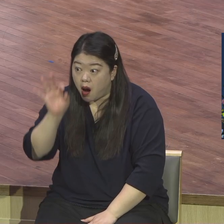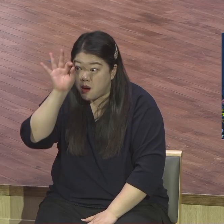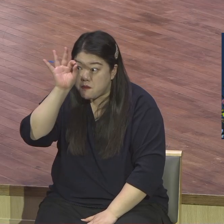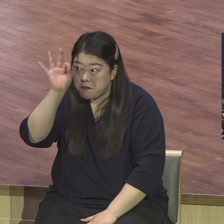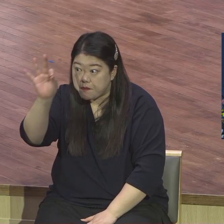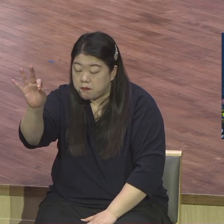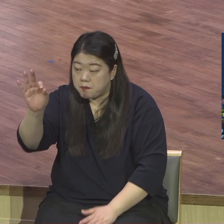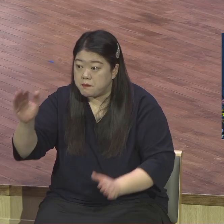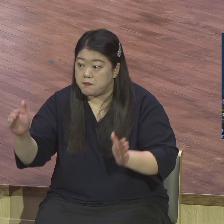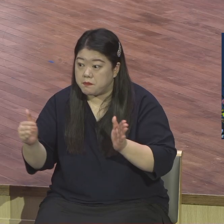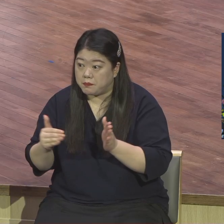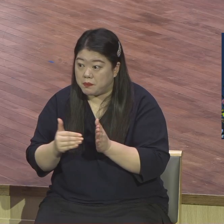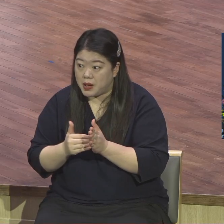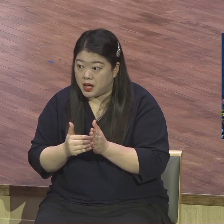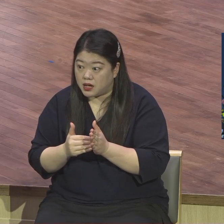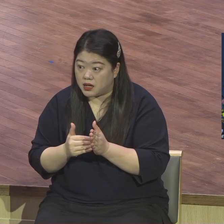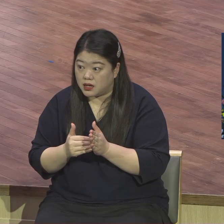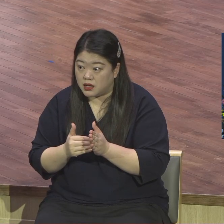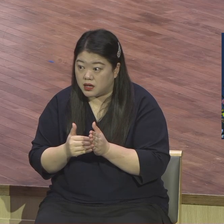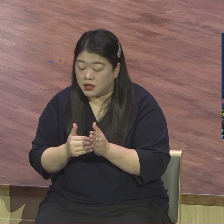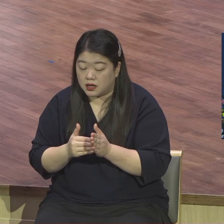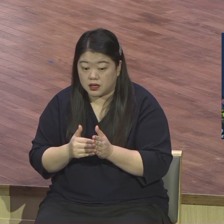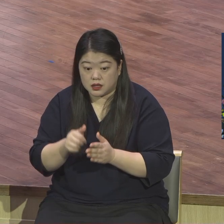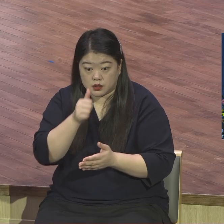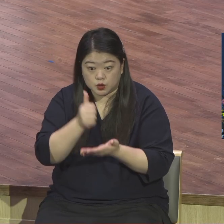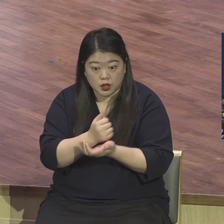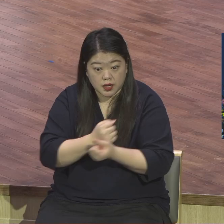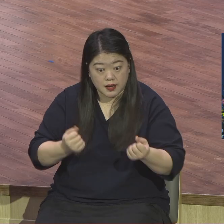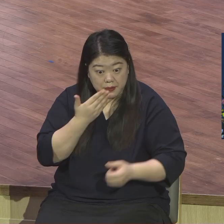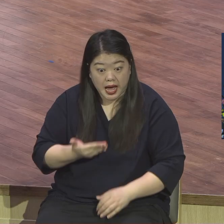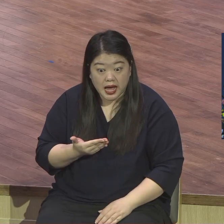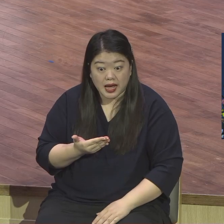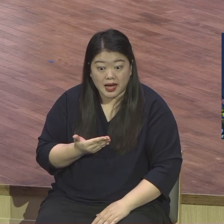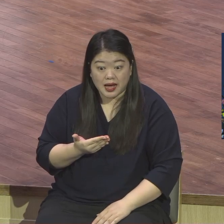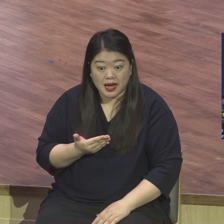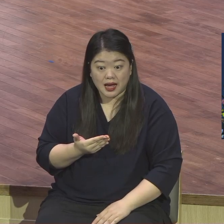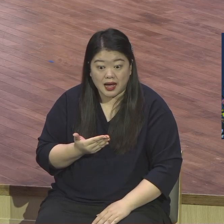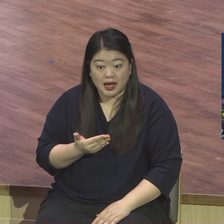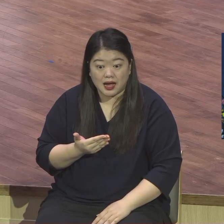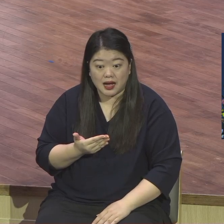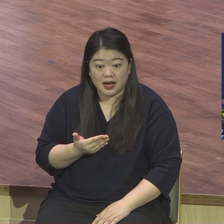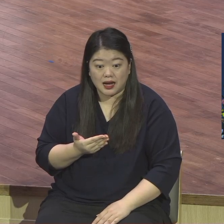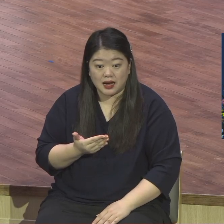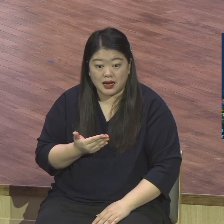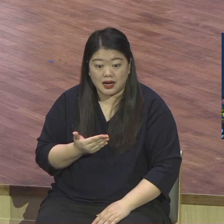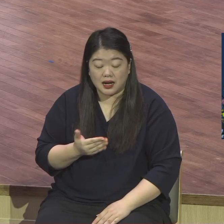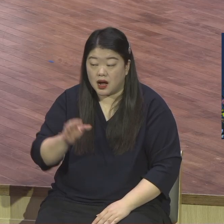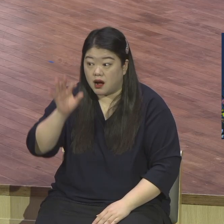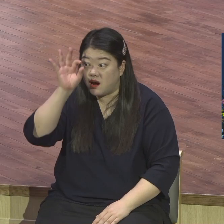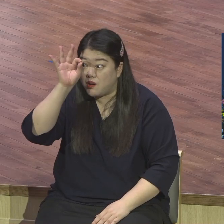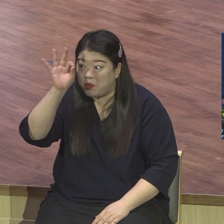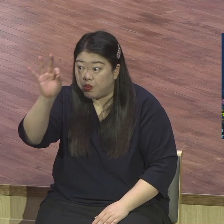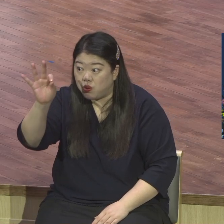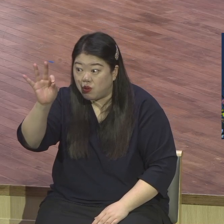대가를 지불하지 않고는 절대로 용서받을 수 없는 죄라는 사실. 십자가 볼 때마다